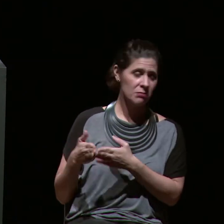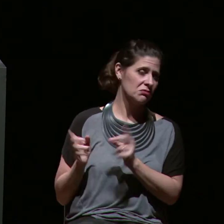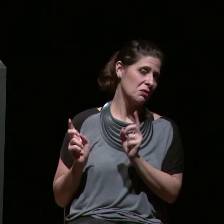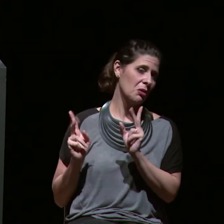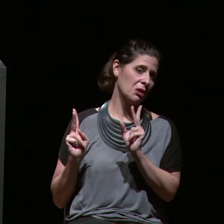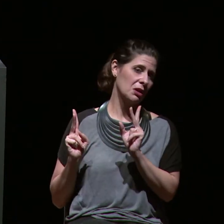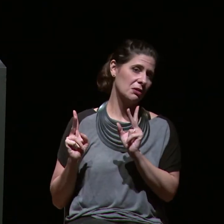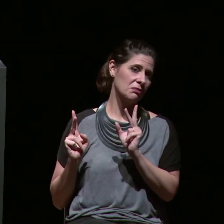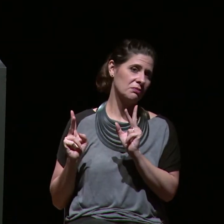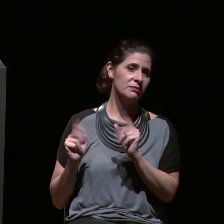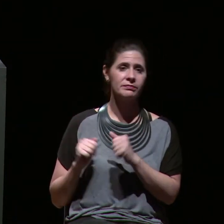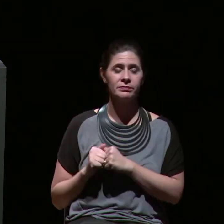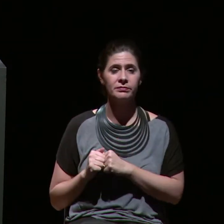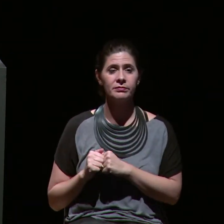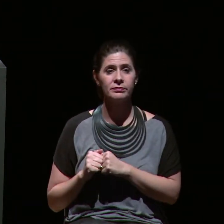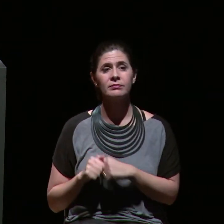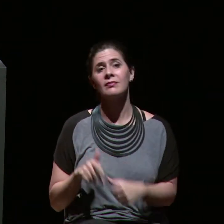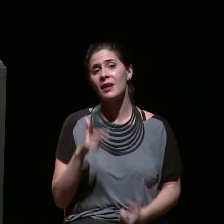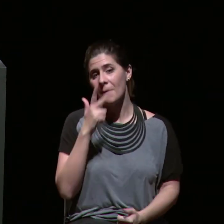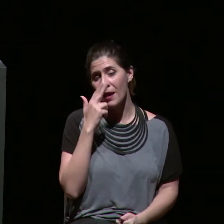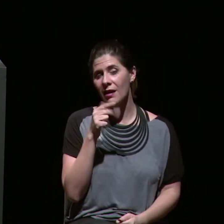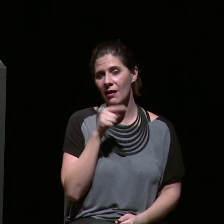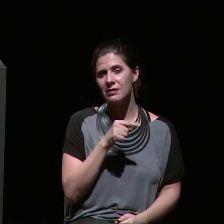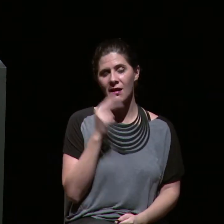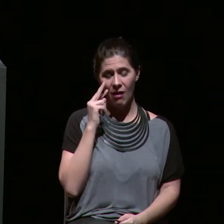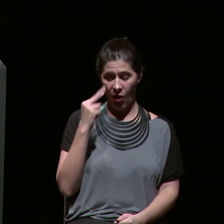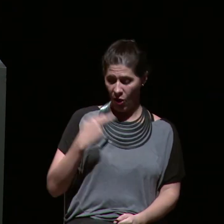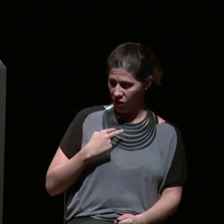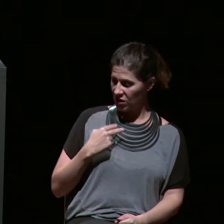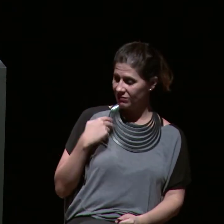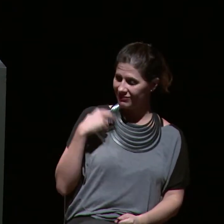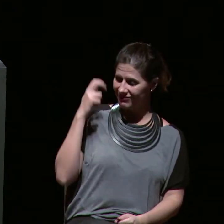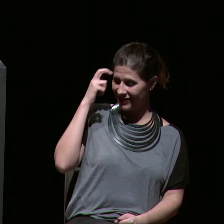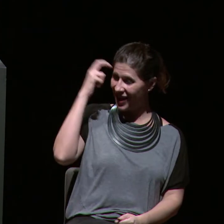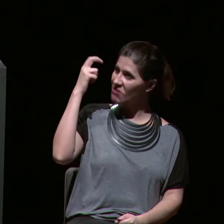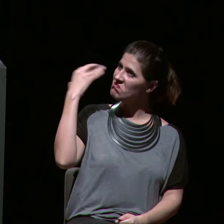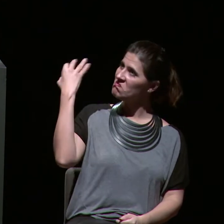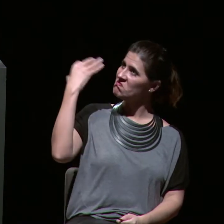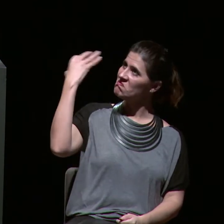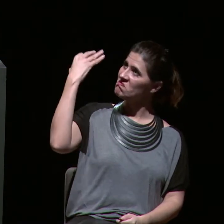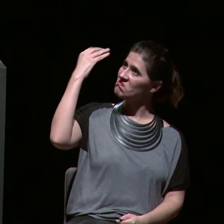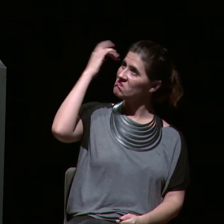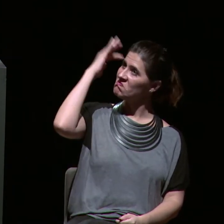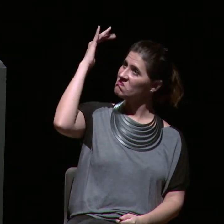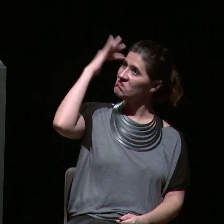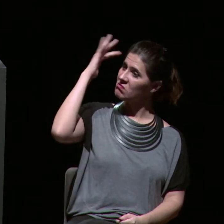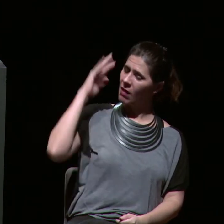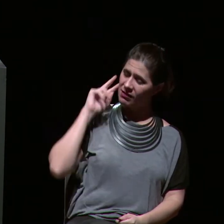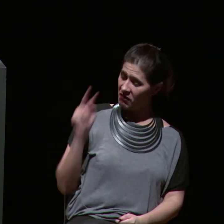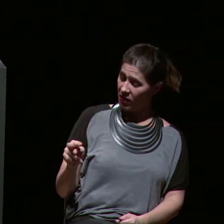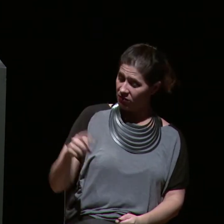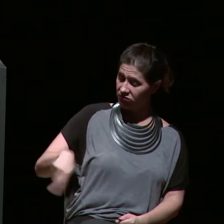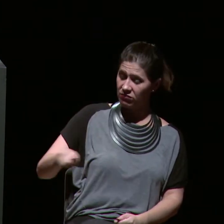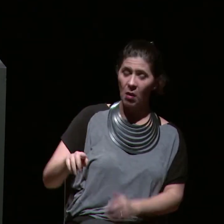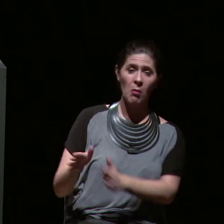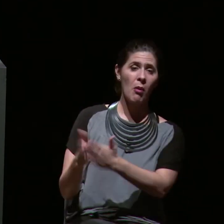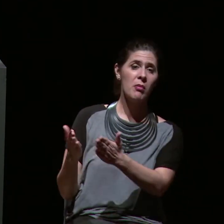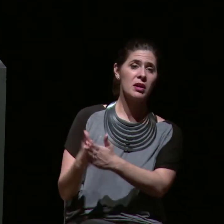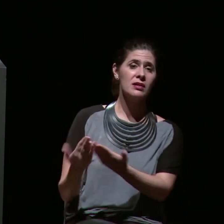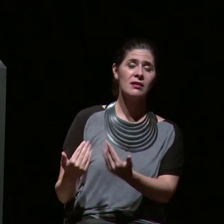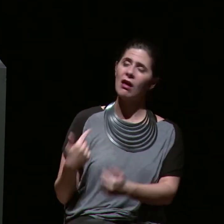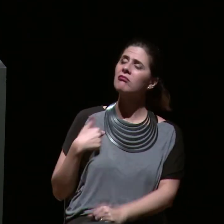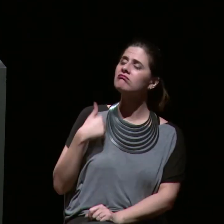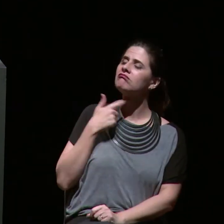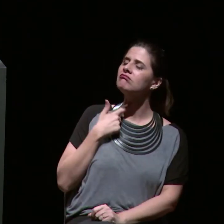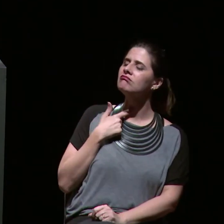Rufino, o intelectual contente seria capaz de viver sua intelectualidade, por vezes brilhante, em meio à pobreza, com seus desejos e